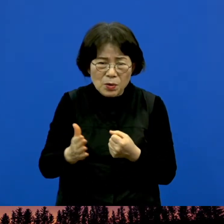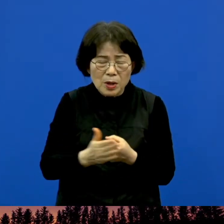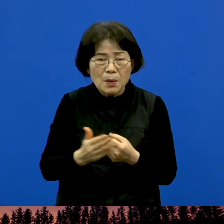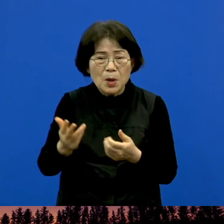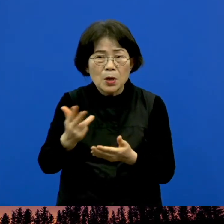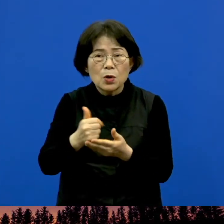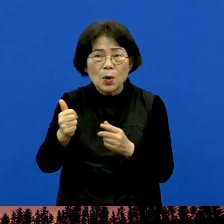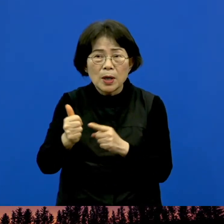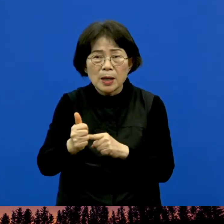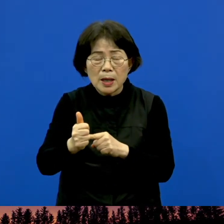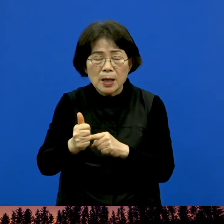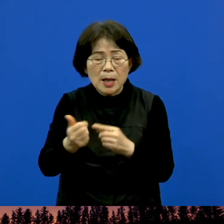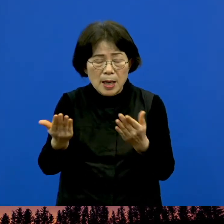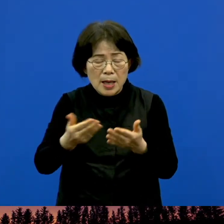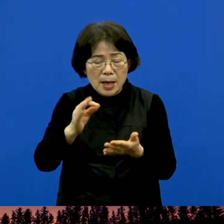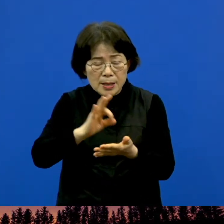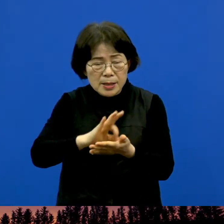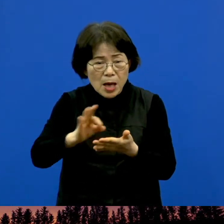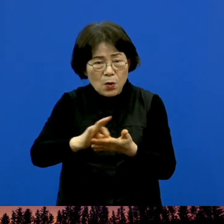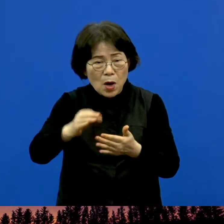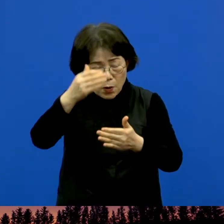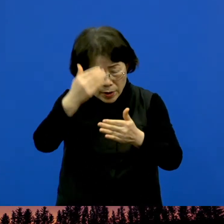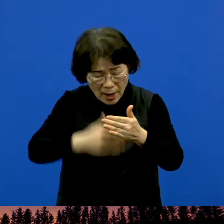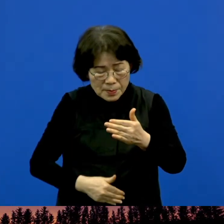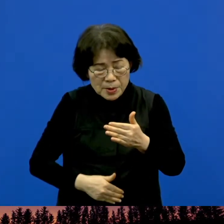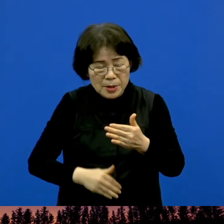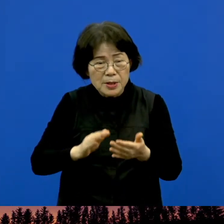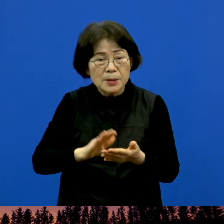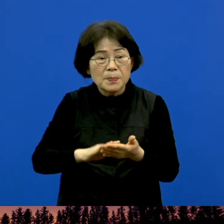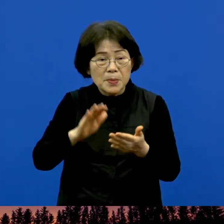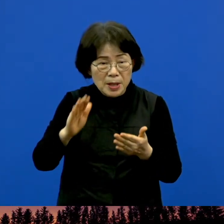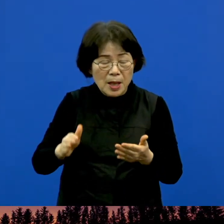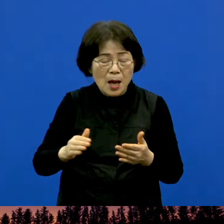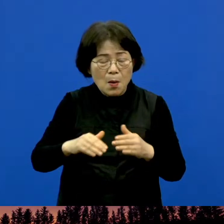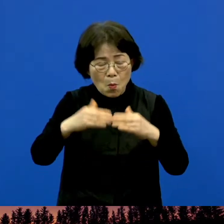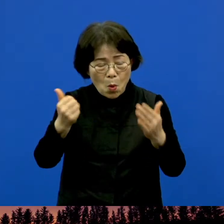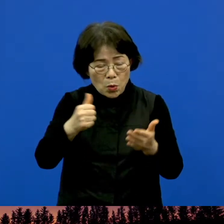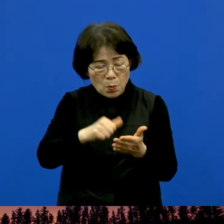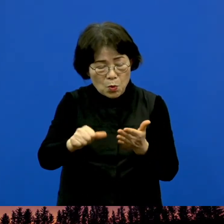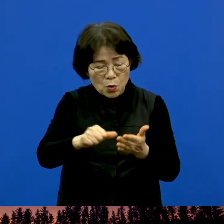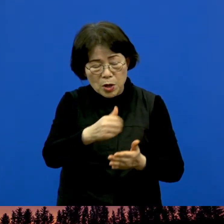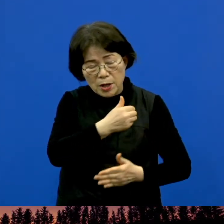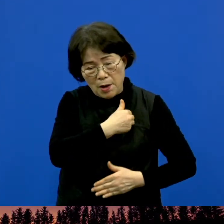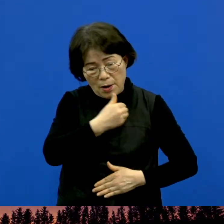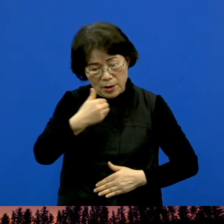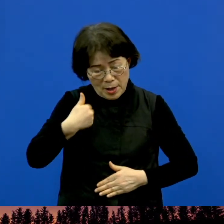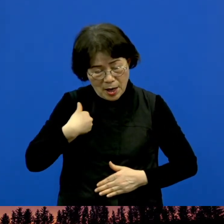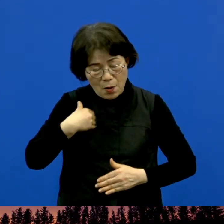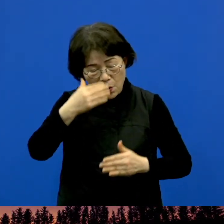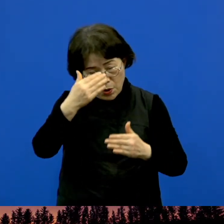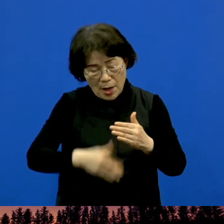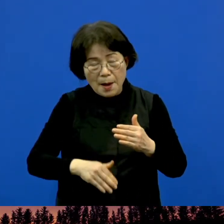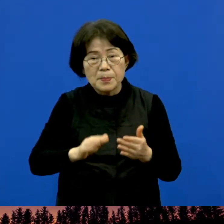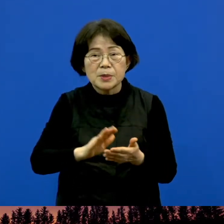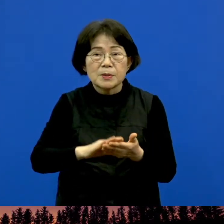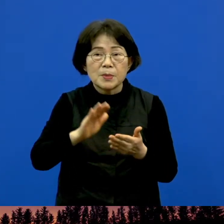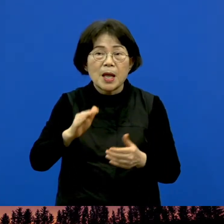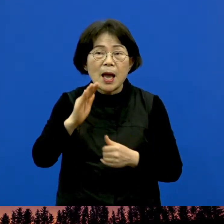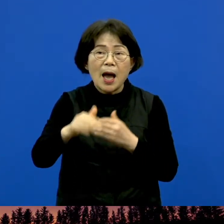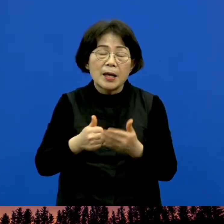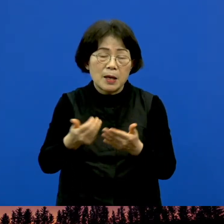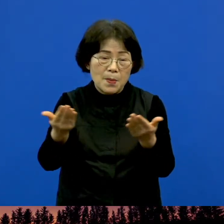일에 쓰기에 남음이 있나이다. 7절 있는 재료가 모든 일을 하기에 넉넉하여 남음이 있었던 이 하나님의 역사의